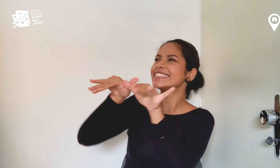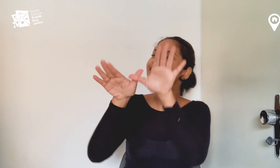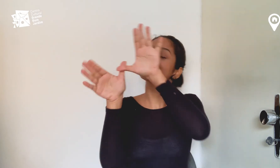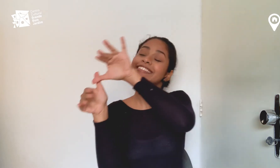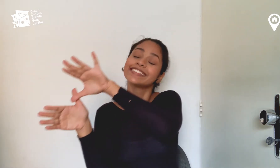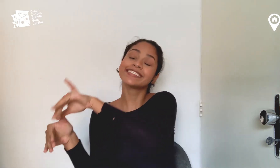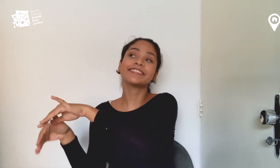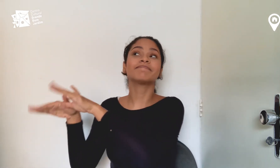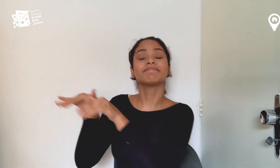viajar.